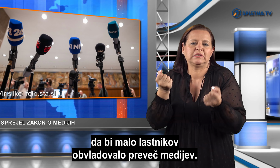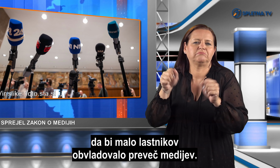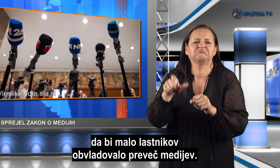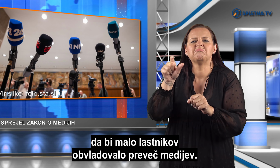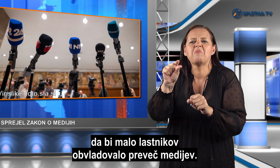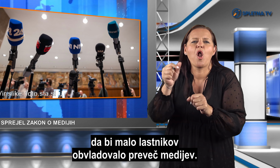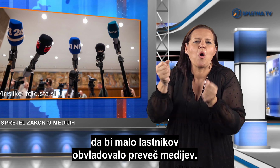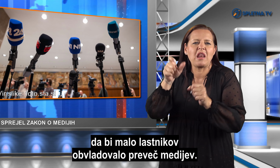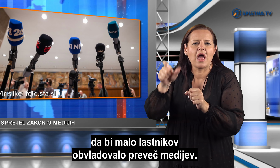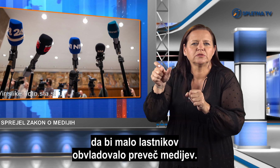medijev.